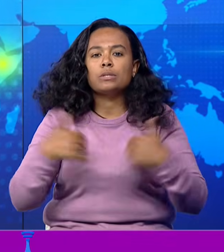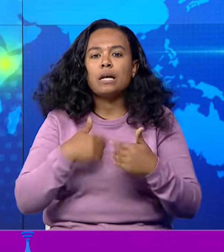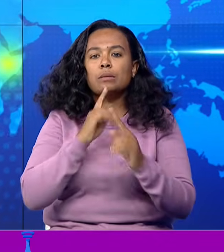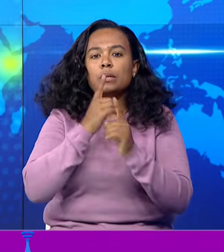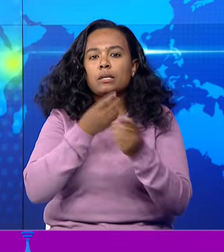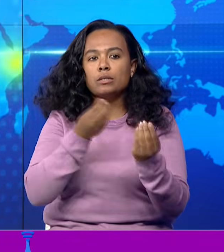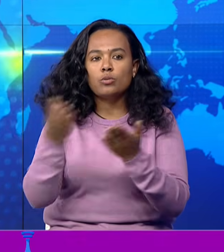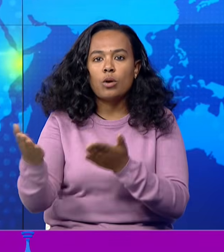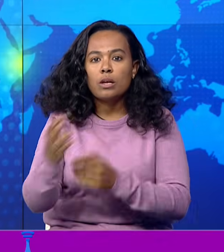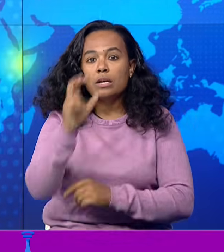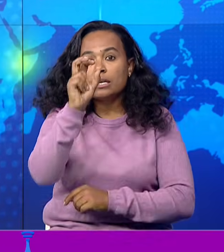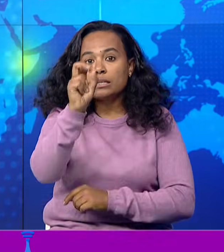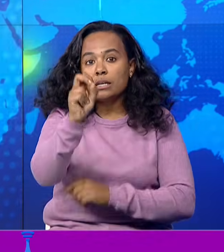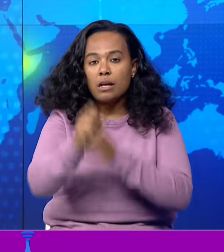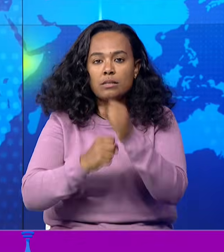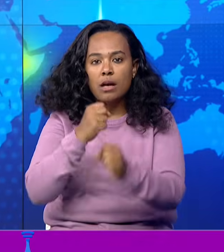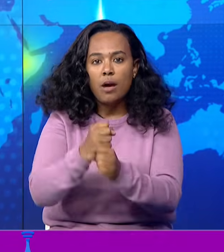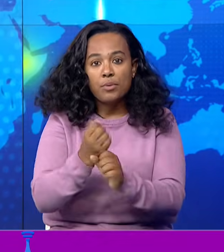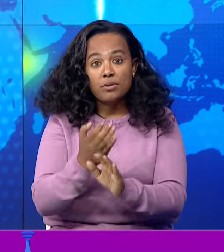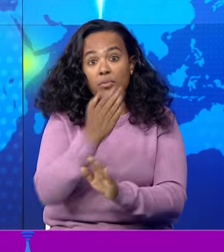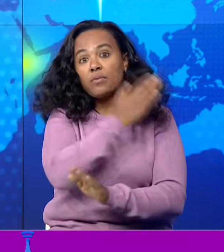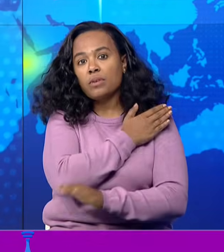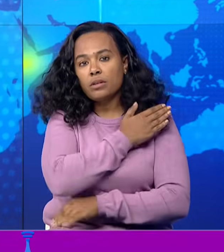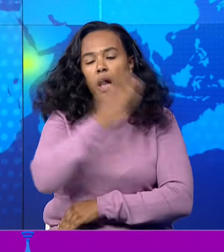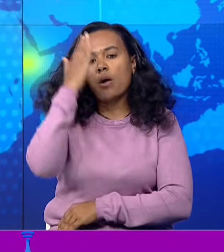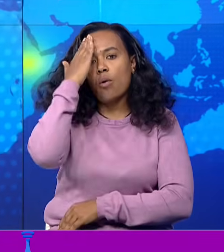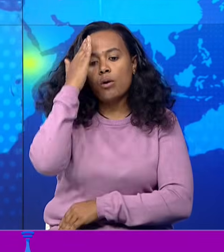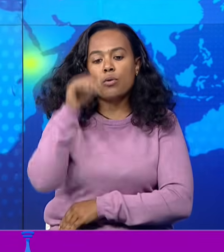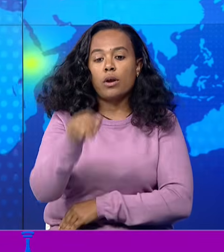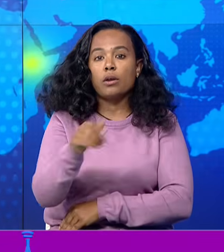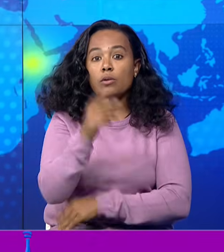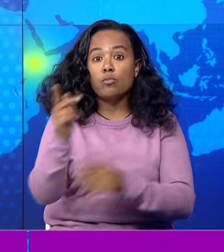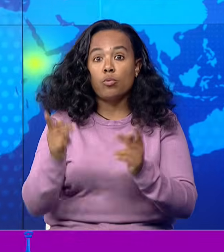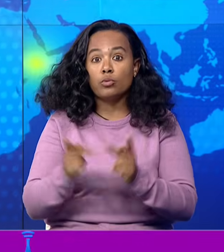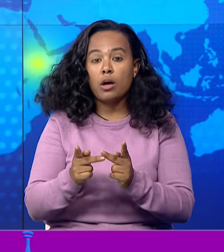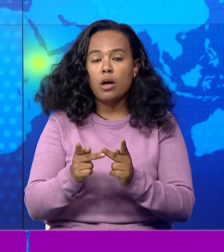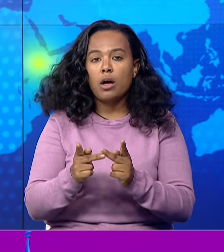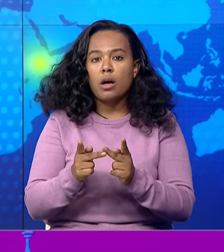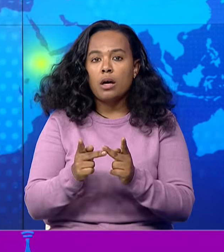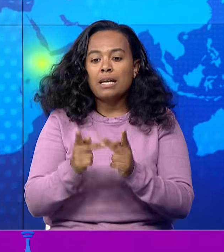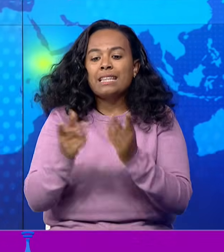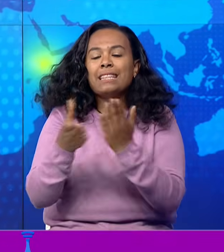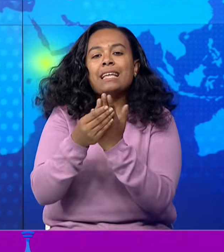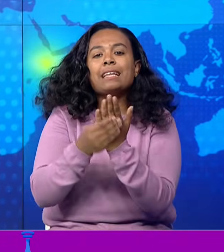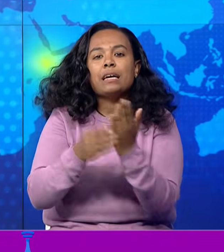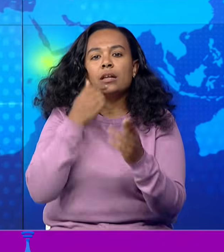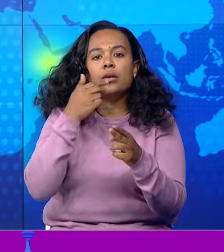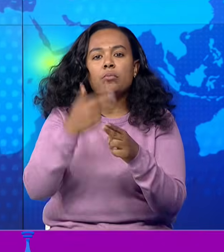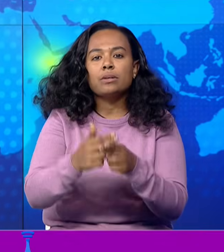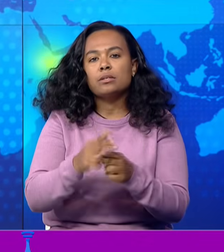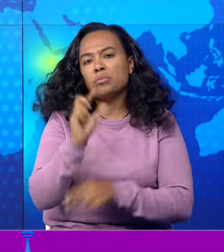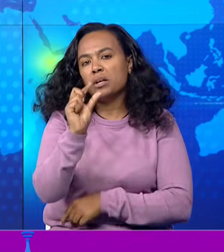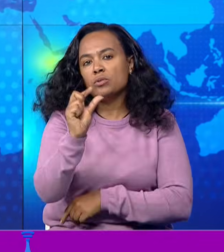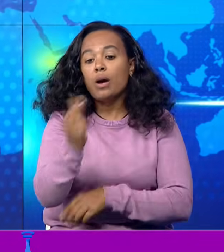ነው። ከ30 ዓመት በፊት ጀምሮ አውቀዋለሁ ይሄንን ቦታ ተጠገነ የሚለው ስም